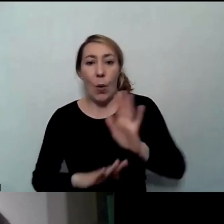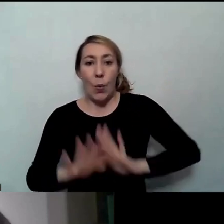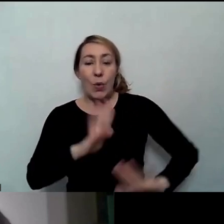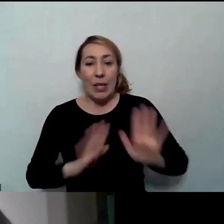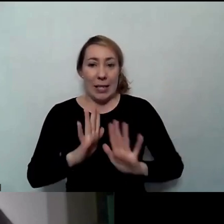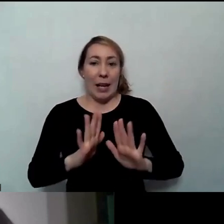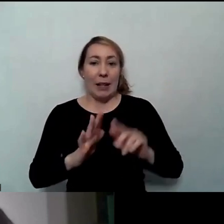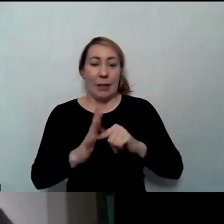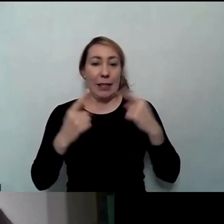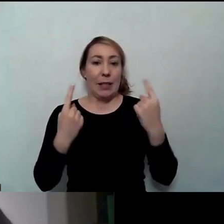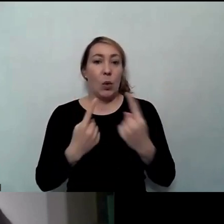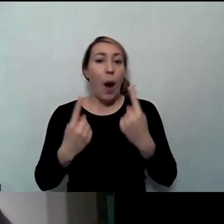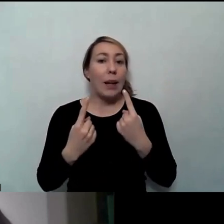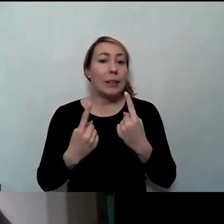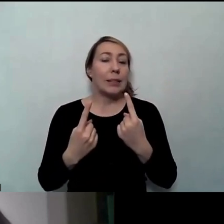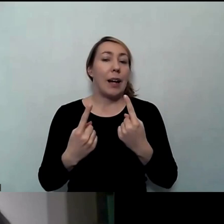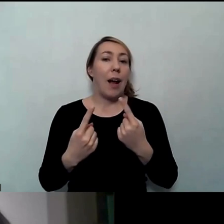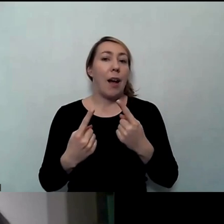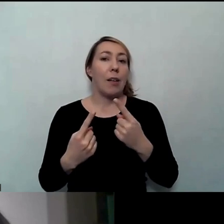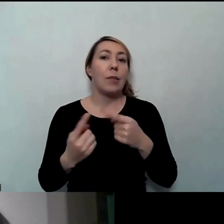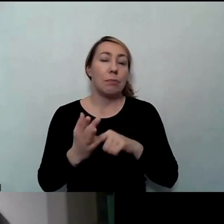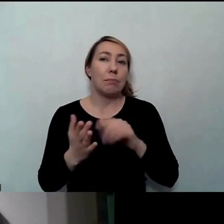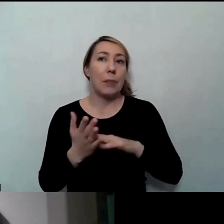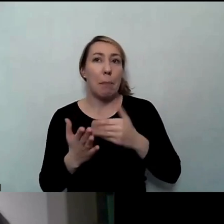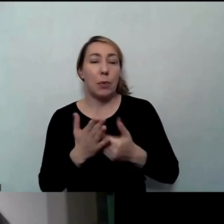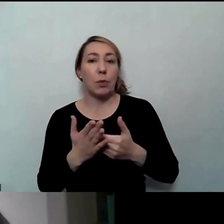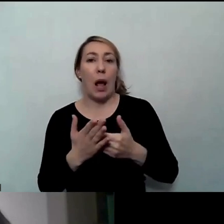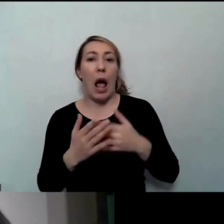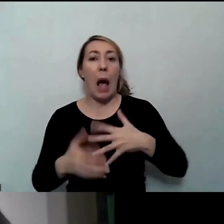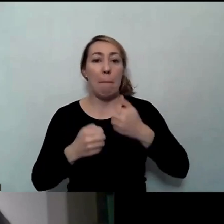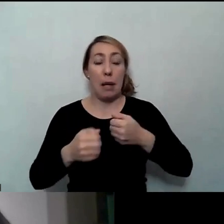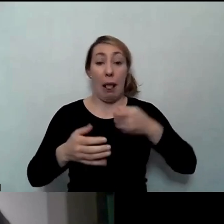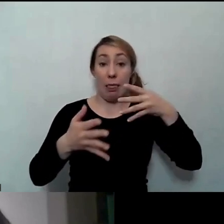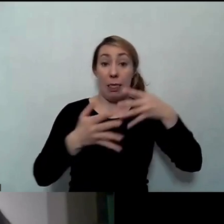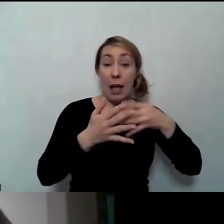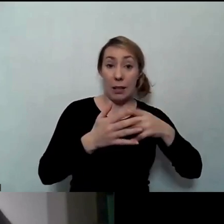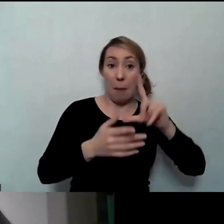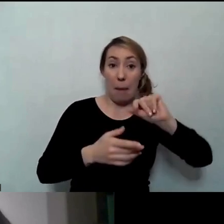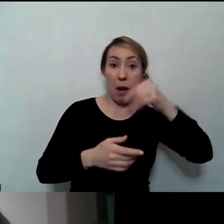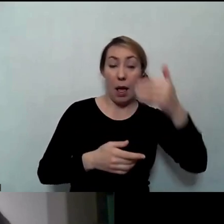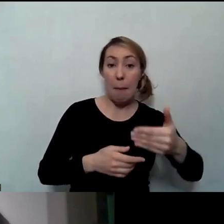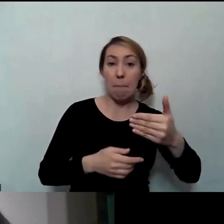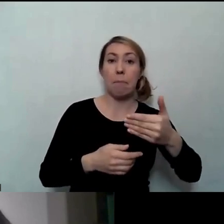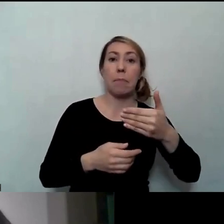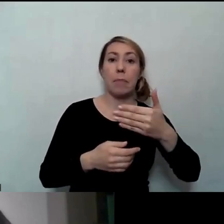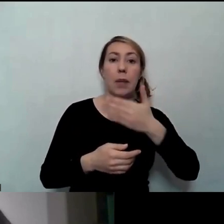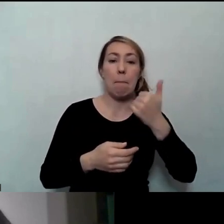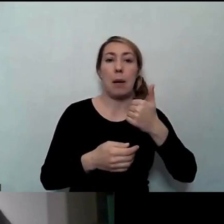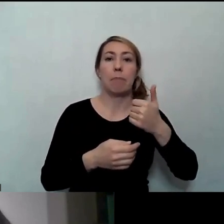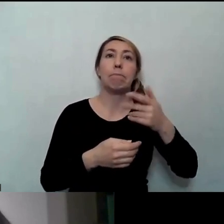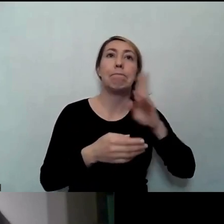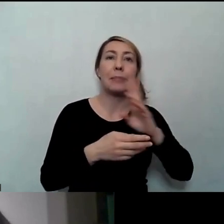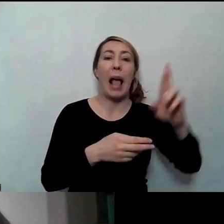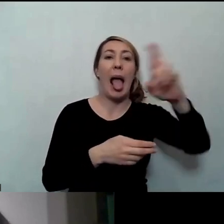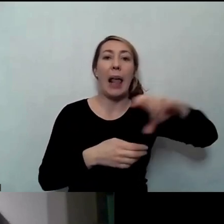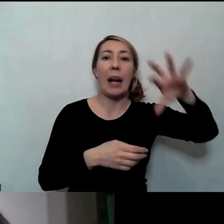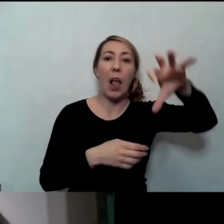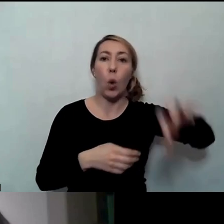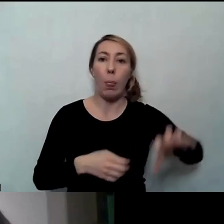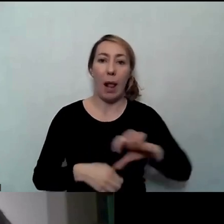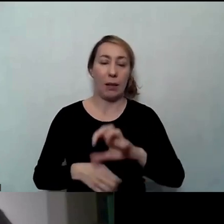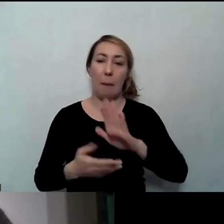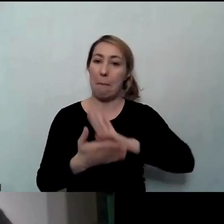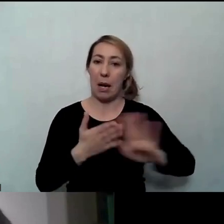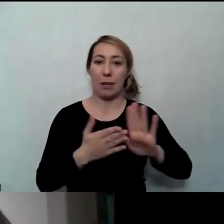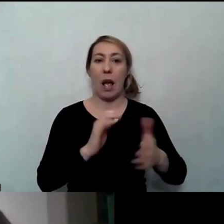unikałyśmy takiej sytuacji, żeby w teście PJM nie pojawiały się na przykład regionalizmy, czy te